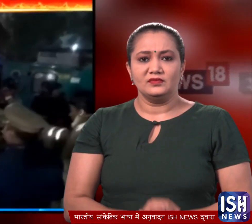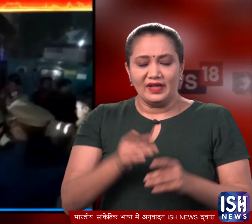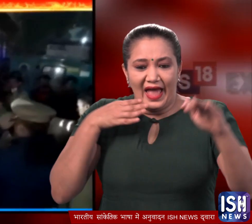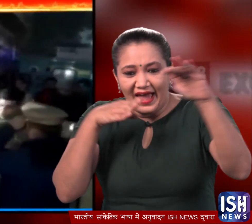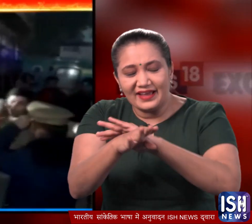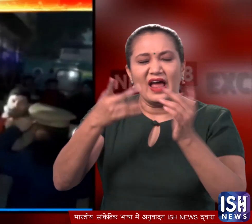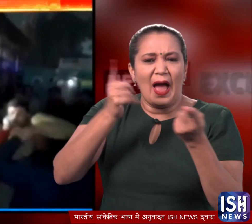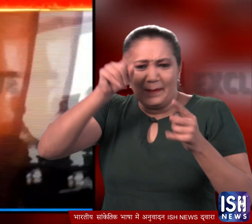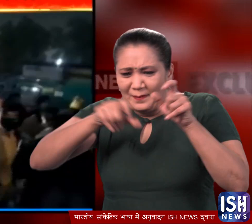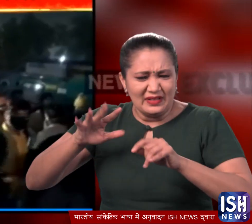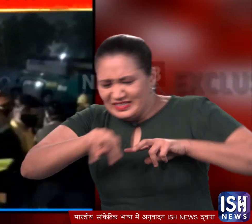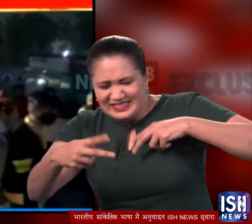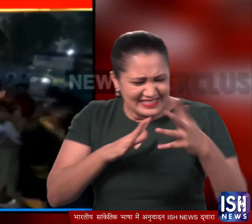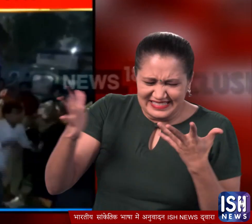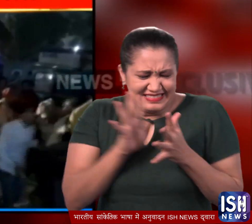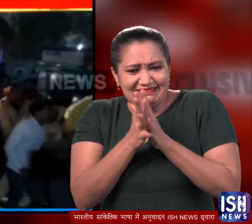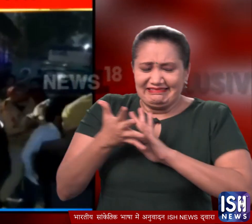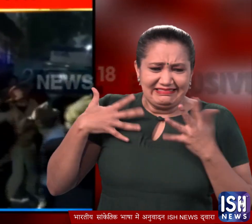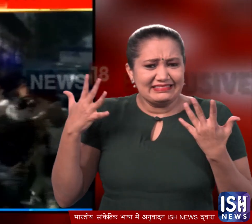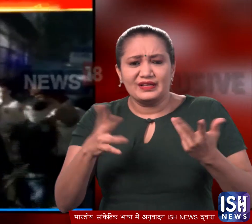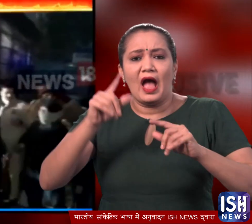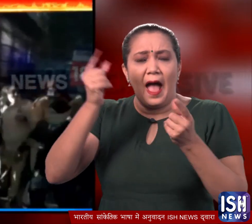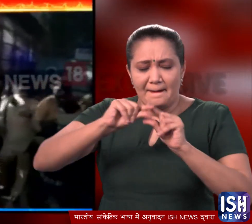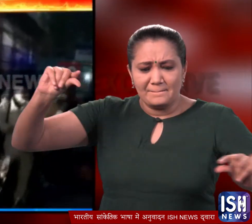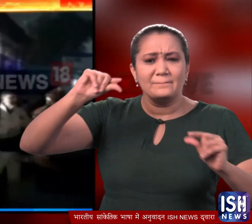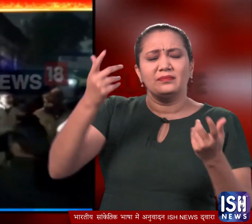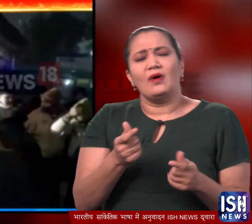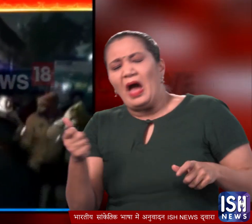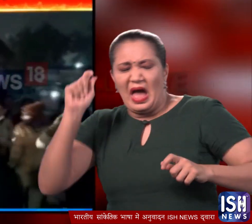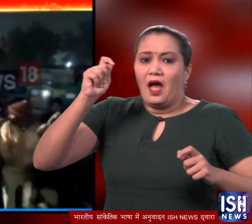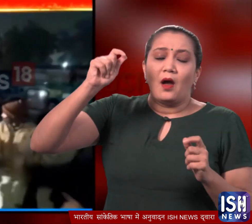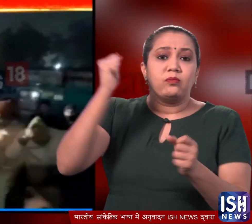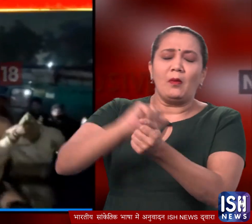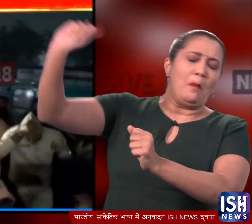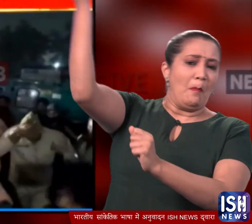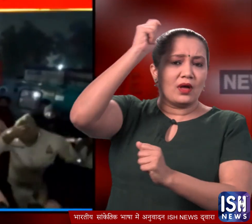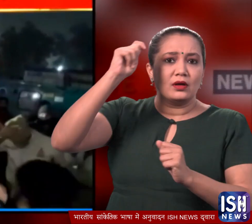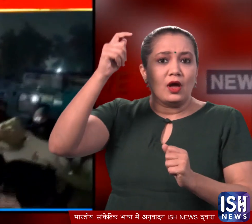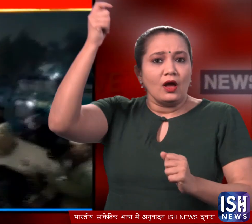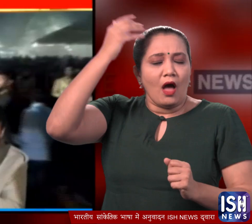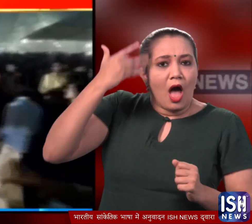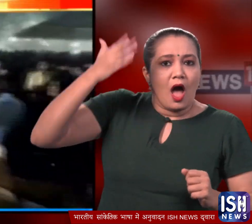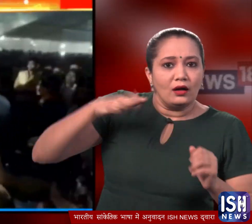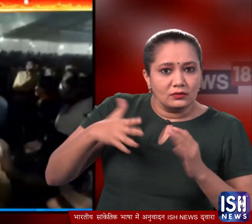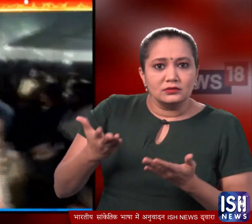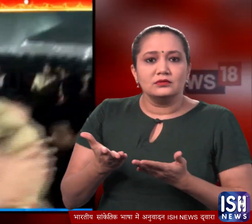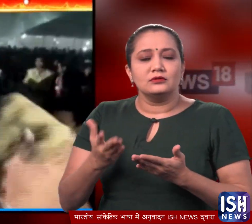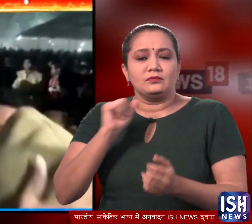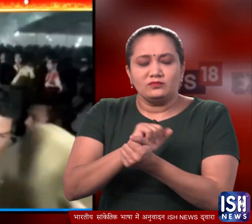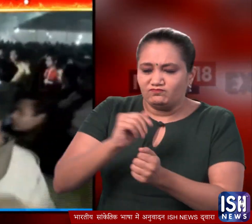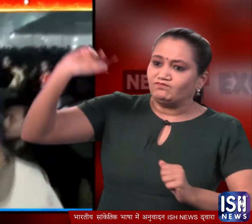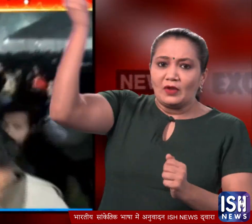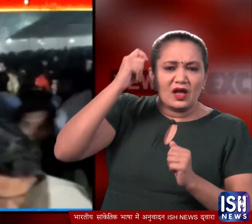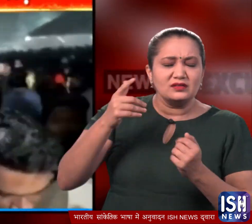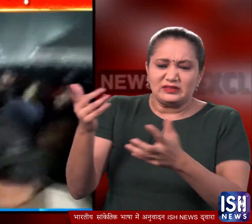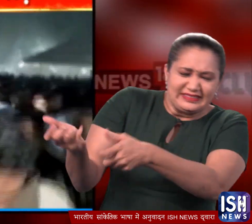इससे एंट्री गेट पर भगदड़ मच गई और अफरा तफरी के इसी माहौल में किसी का डंडा एक पुलिस वाले के सिर पर लग गया, जिससे वो जख्मी हो गया। कुछ पुलिस वाले अपने